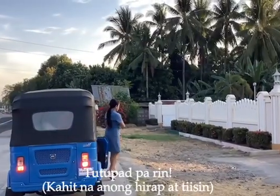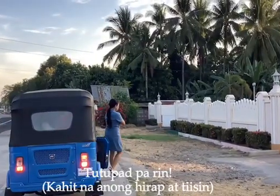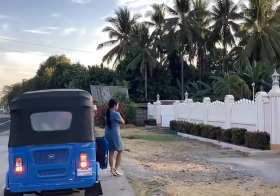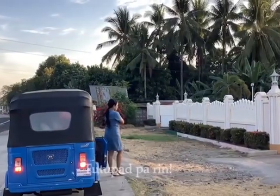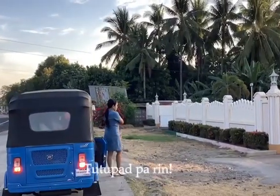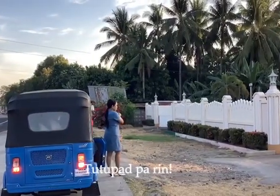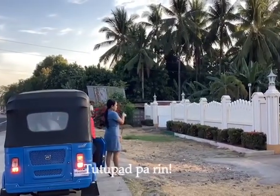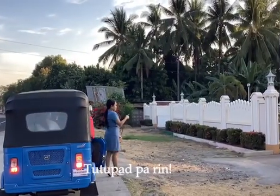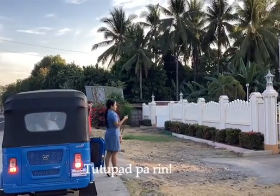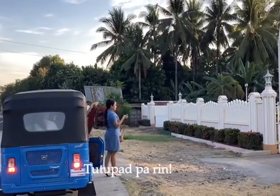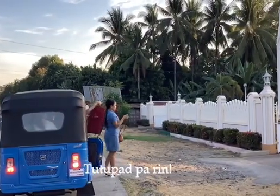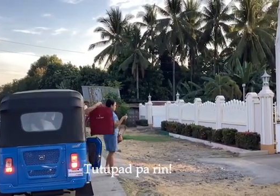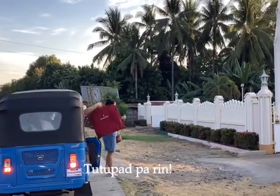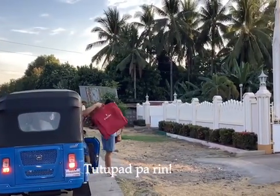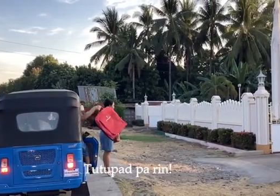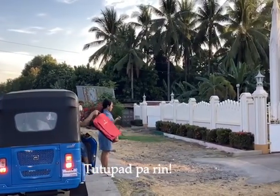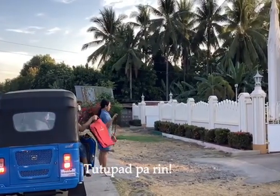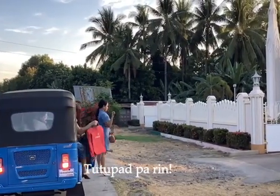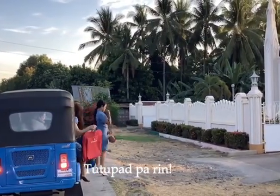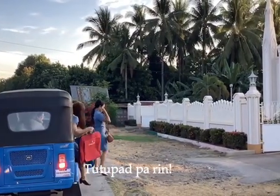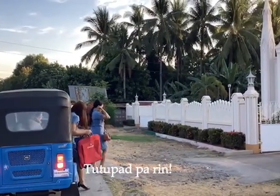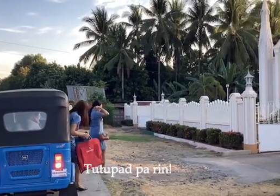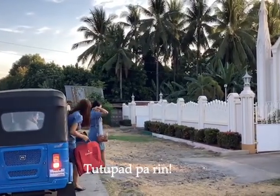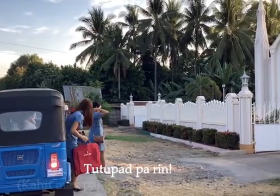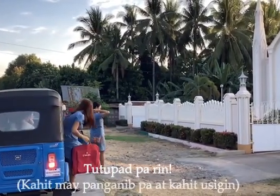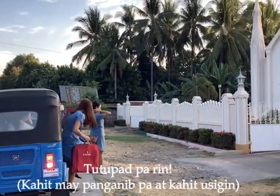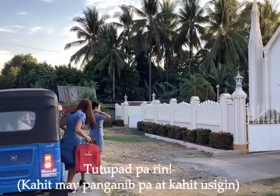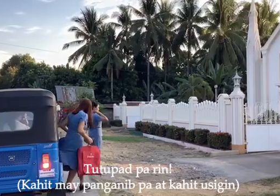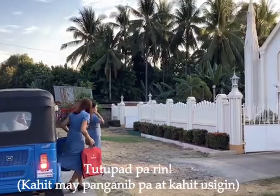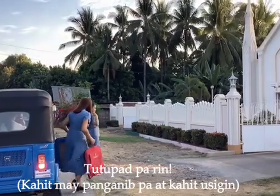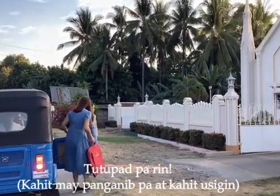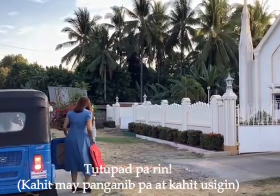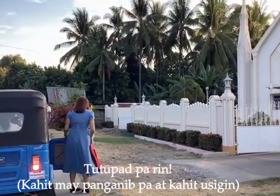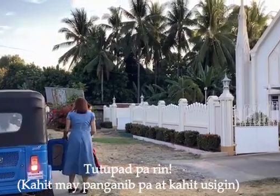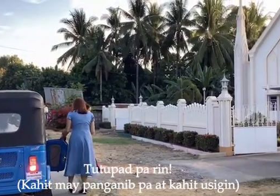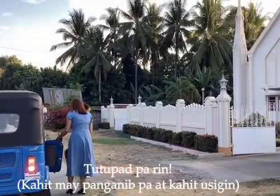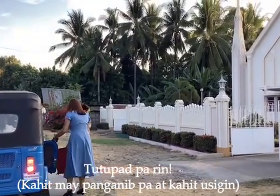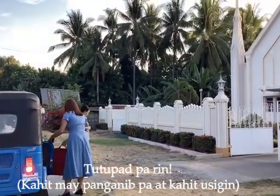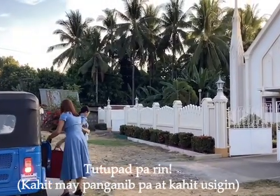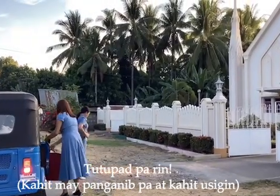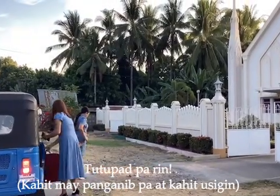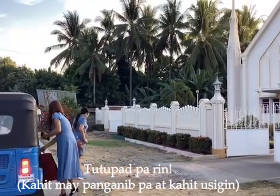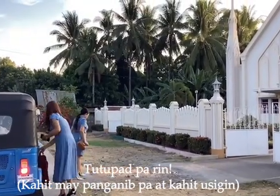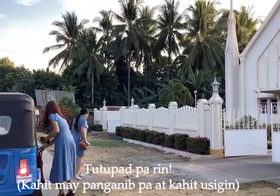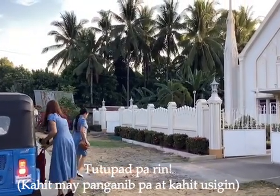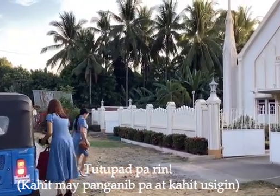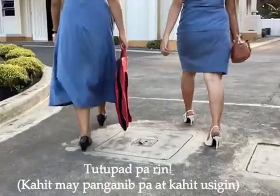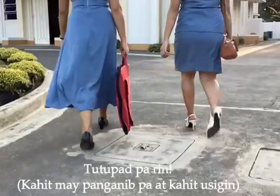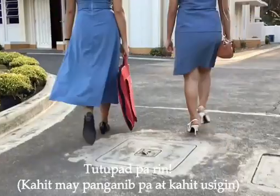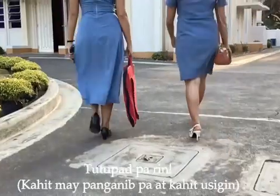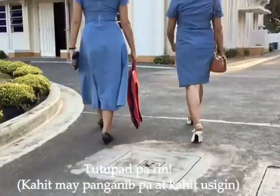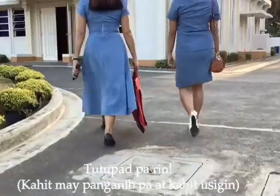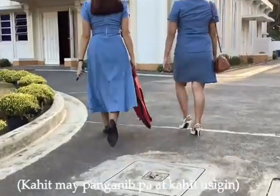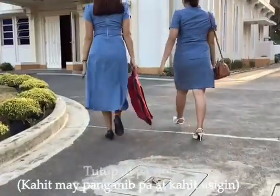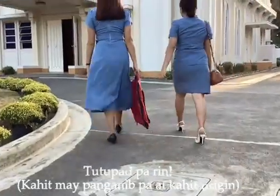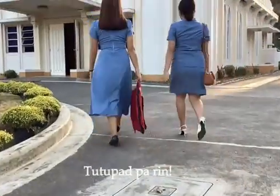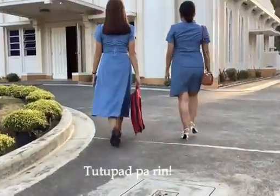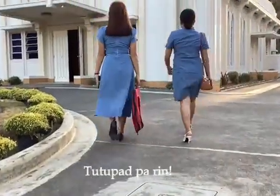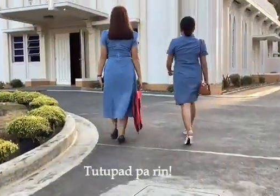tiisin, tutupad pa rin. Kahit may panganib at kahit pusigil, tutupad